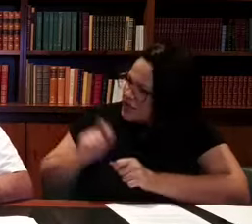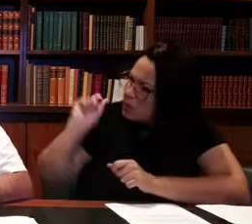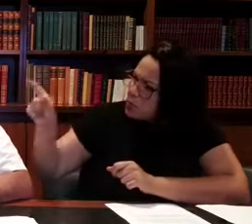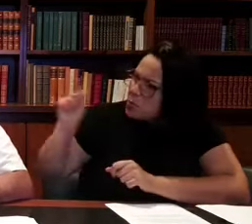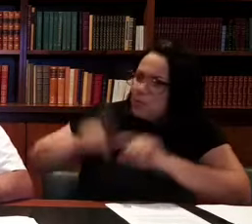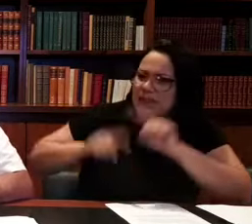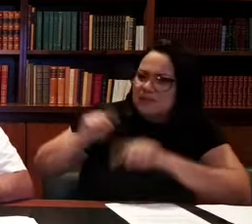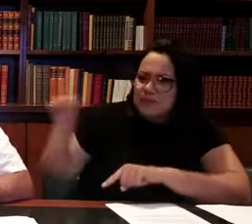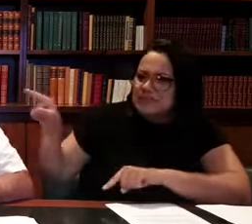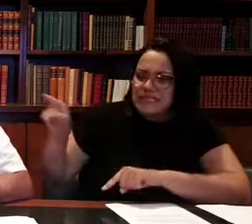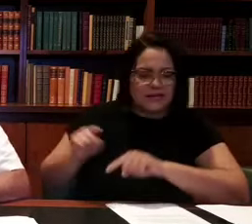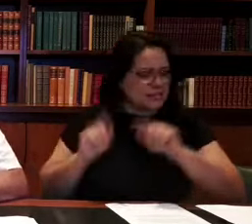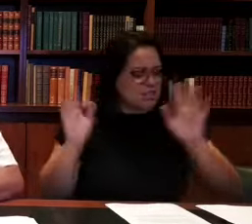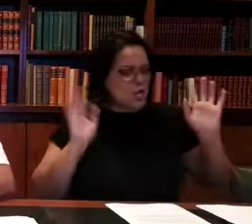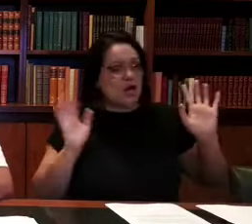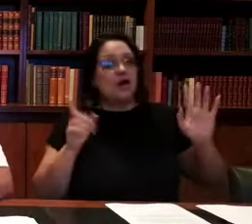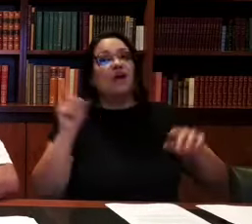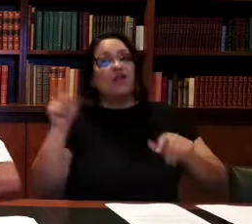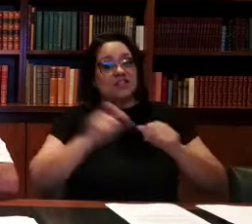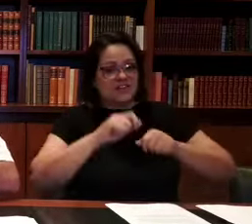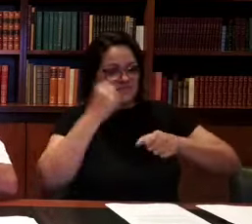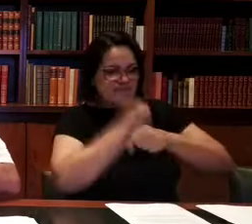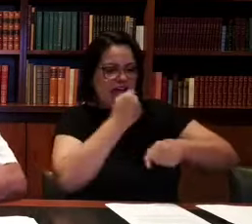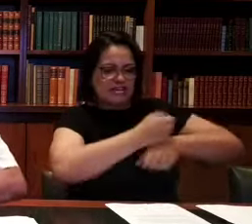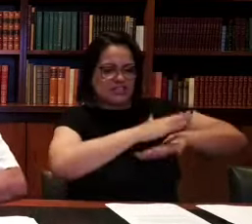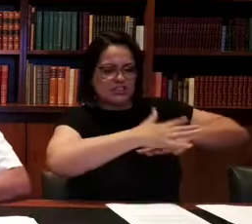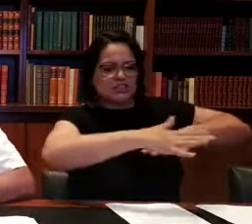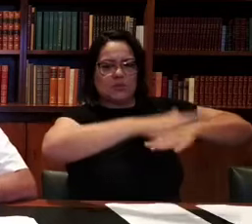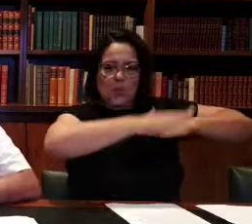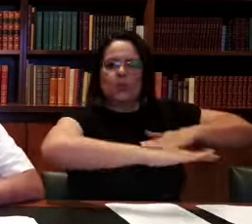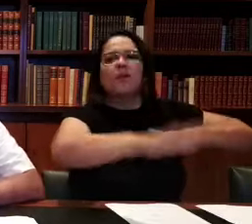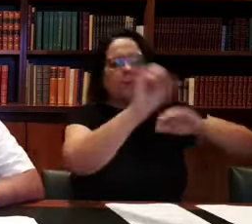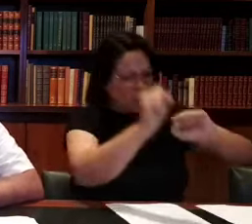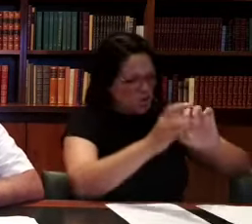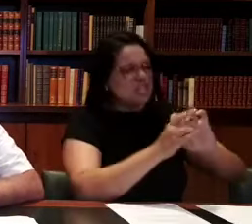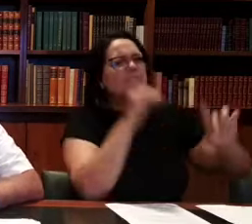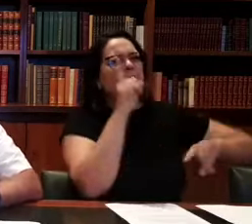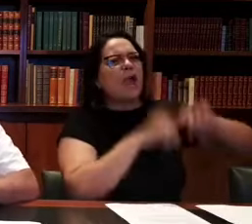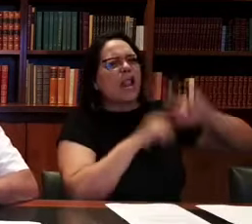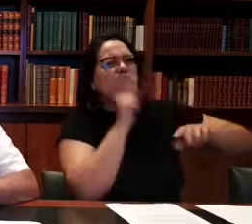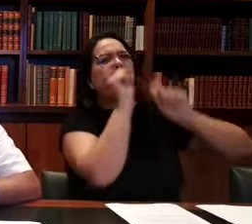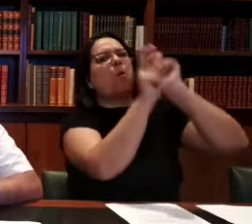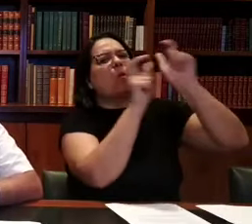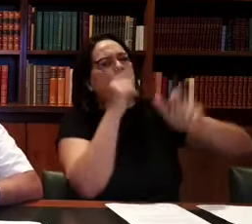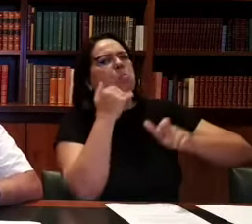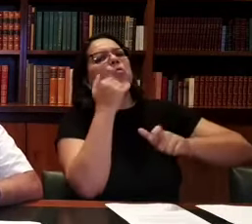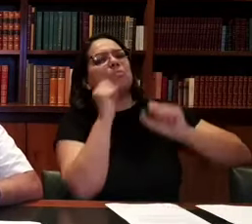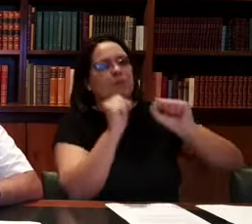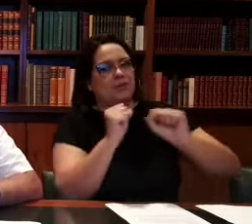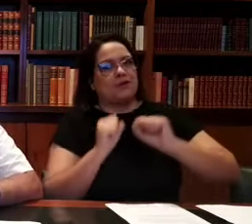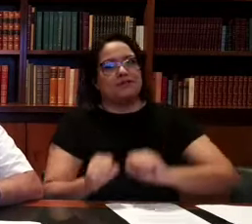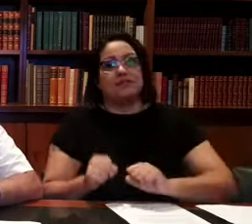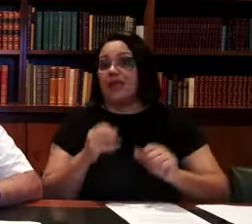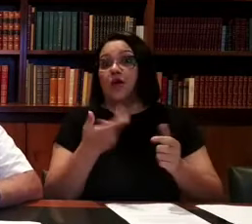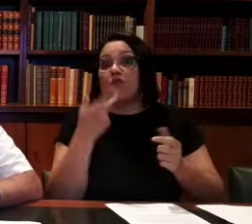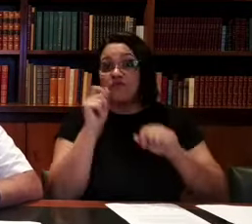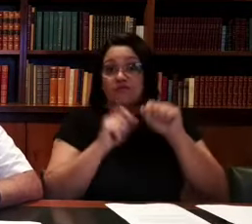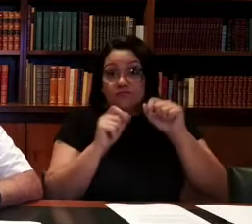gente não né então não se você tiver faltando tudo por essa você não tem problema não traga o processo e